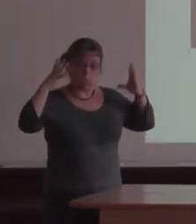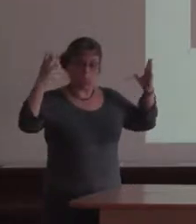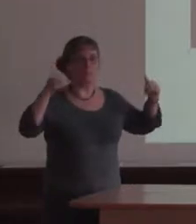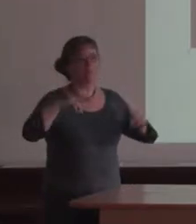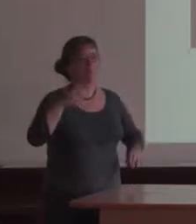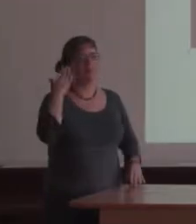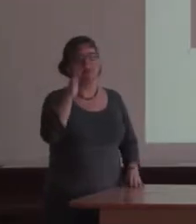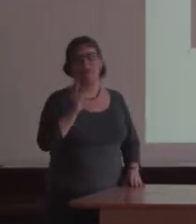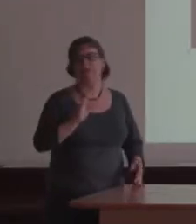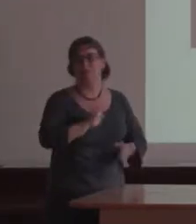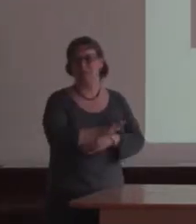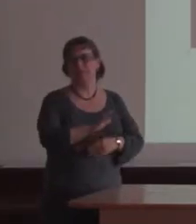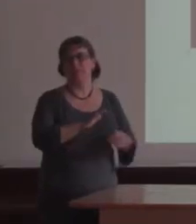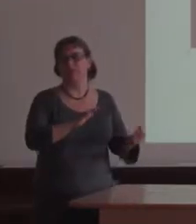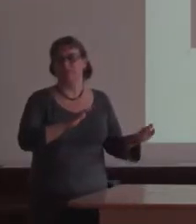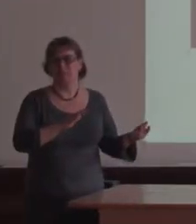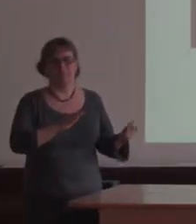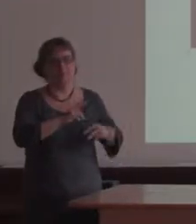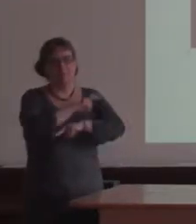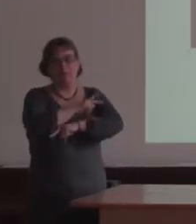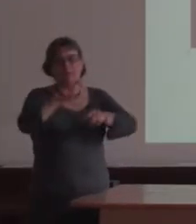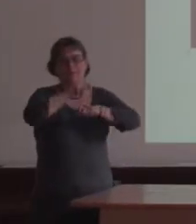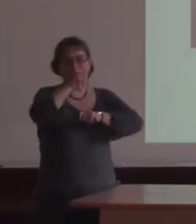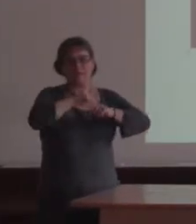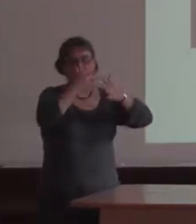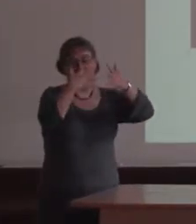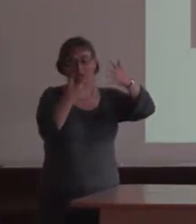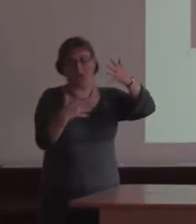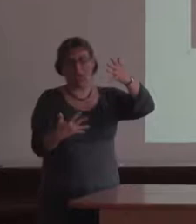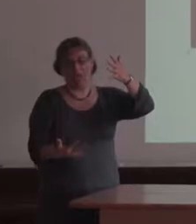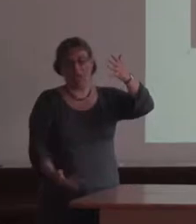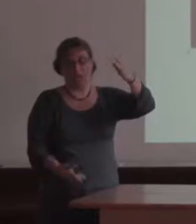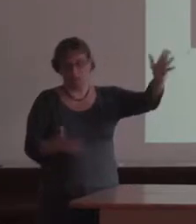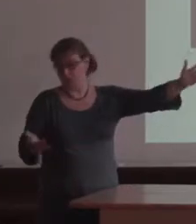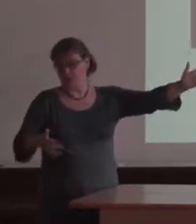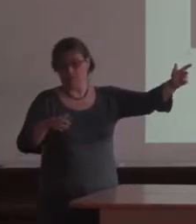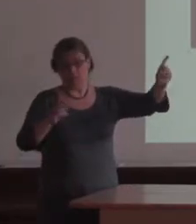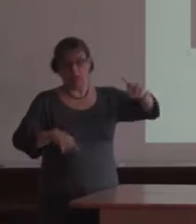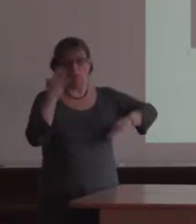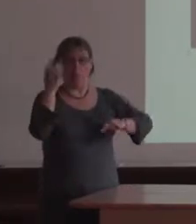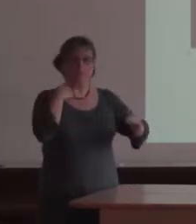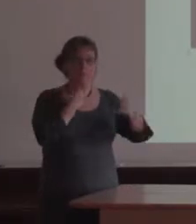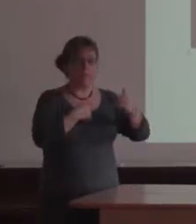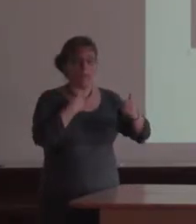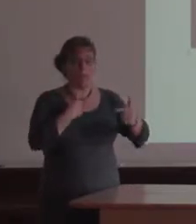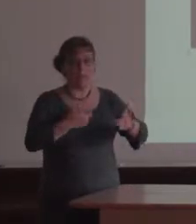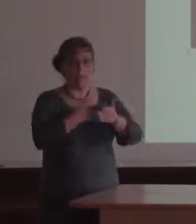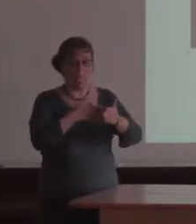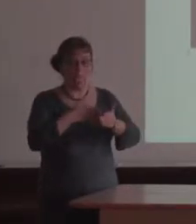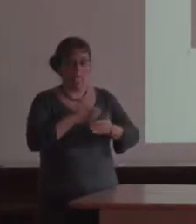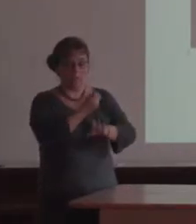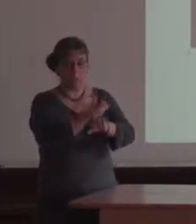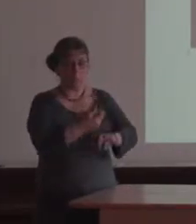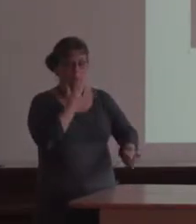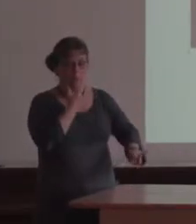verbeux dans sa sortie. Et quand il y a beaucoup de tests qui échoue, on va se retrouver avec des pages et des pages de stack trace, pas forcément